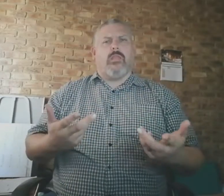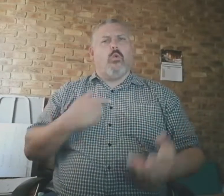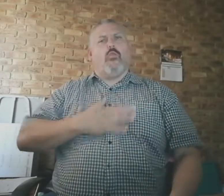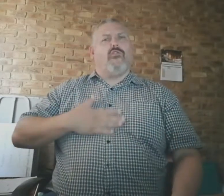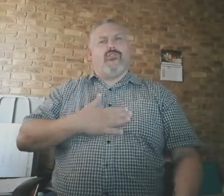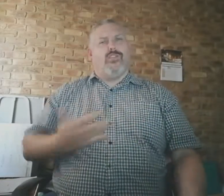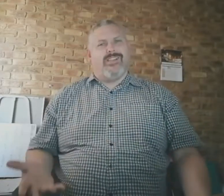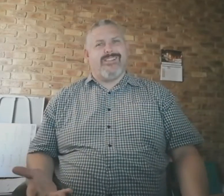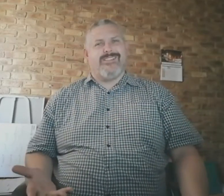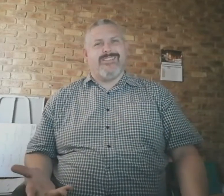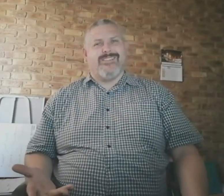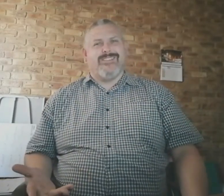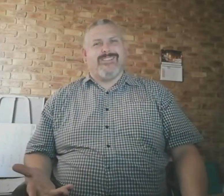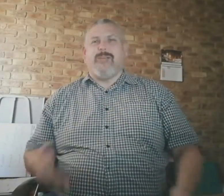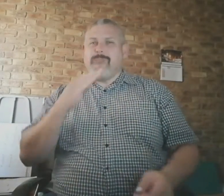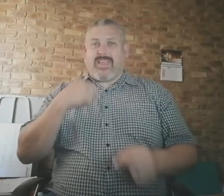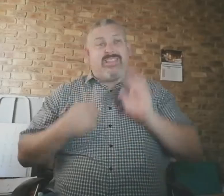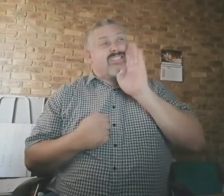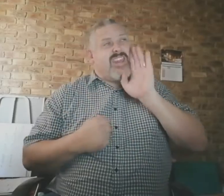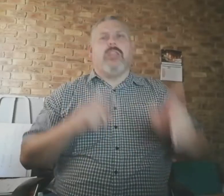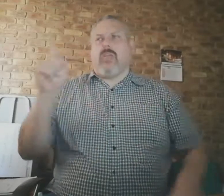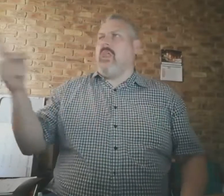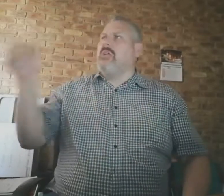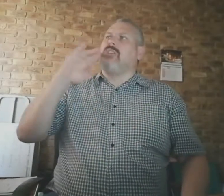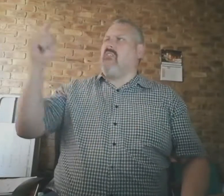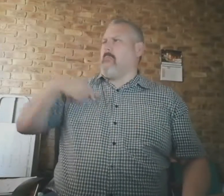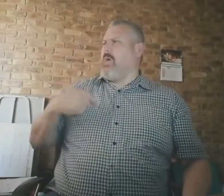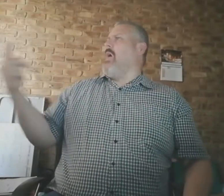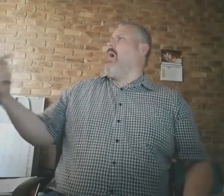gevoel. Tekken skinder, dan skinder van mij.